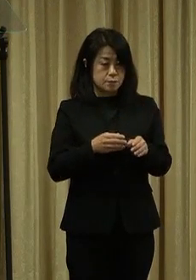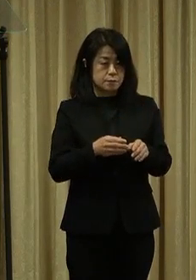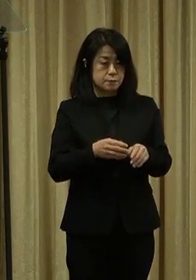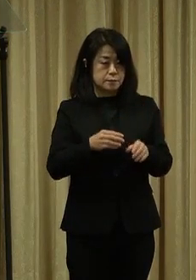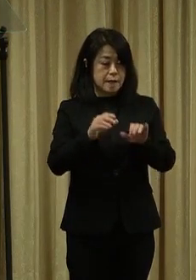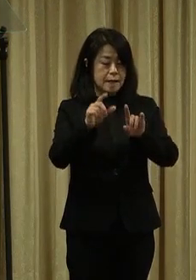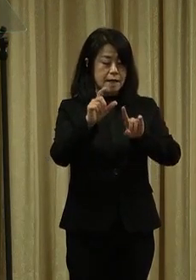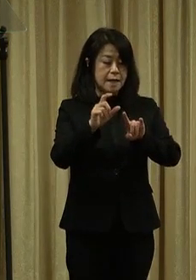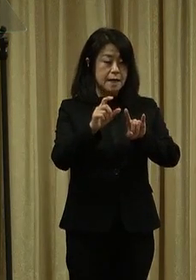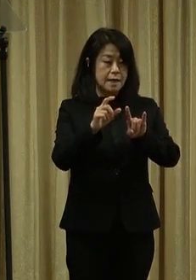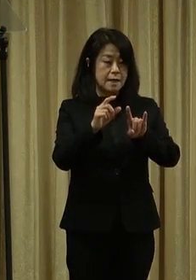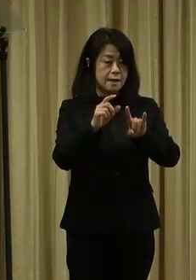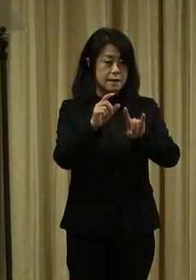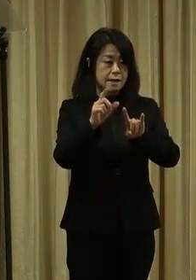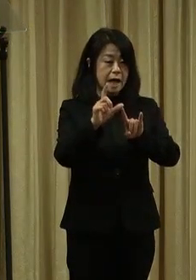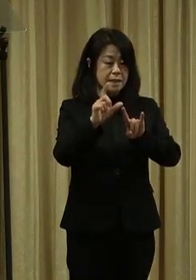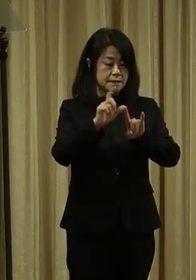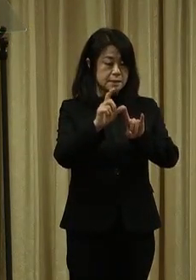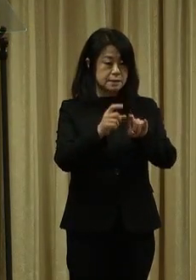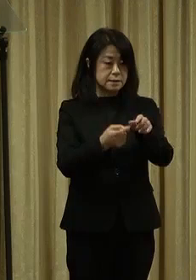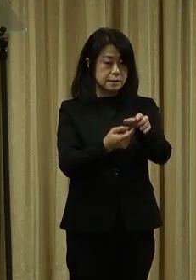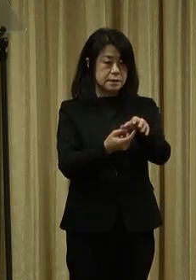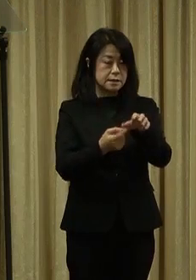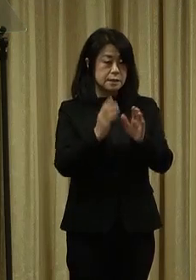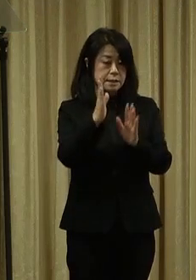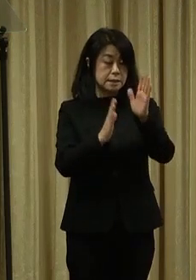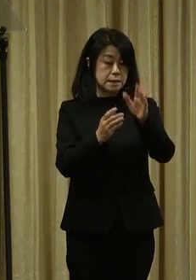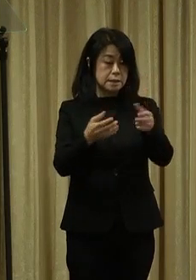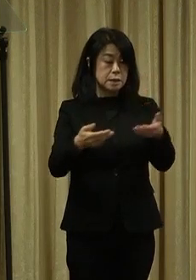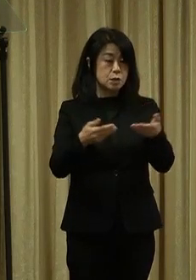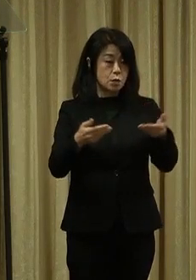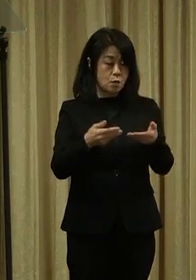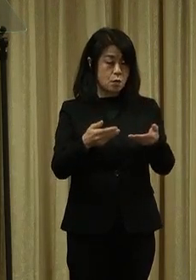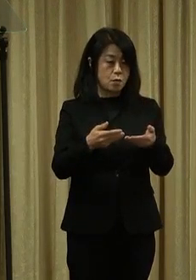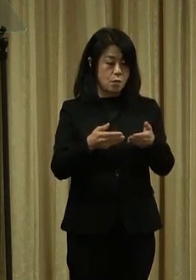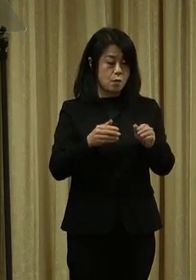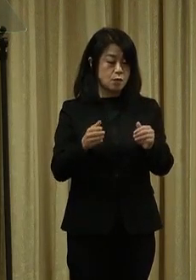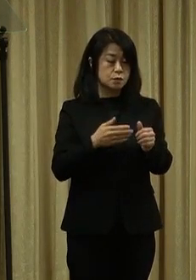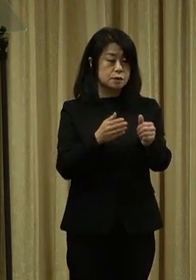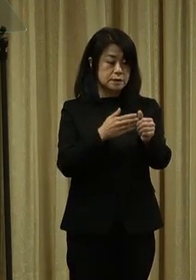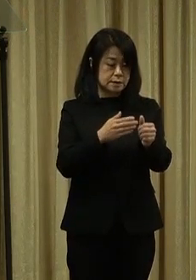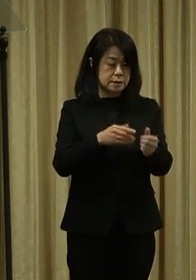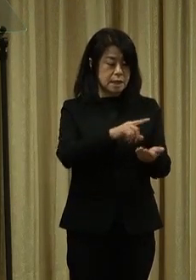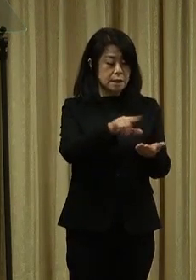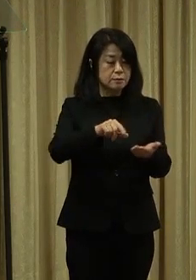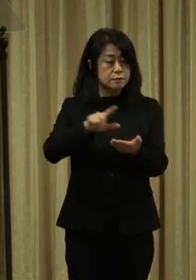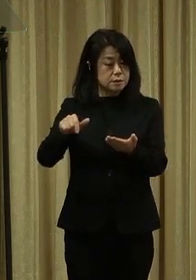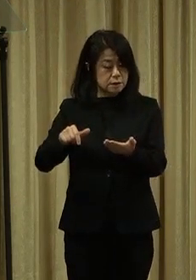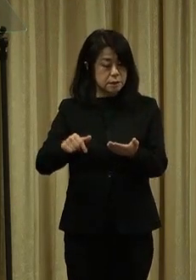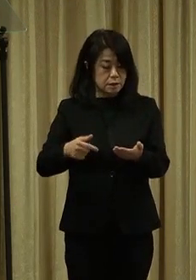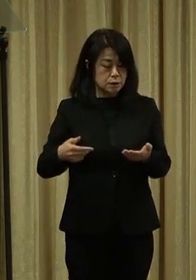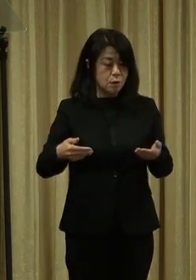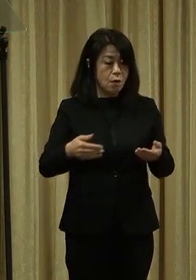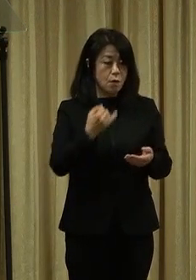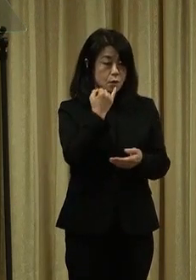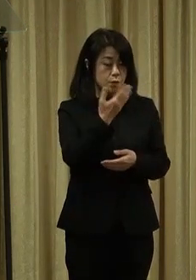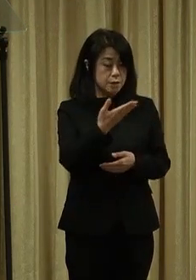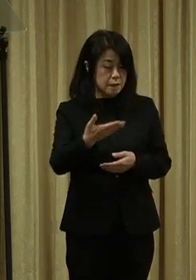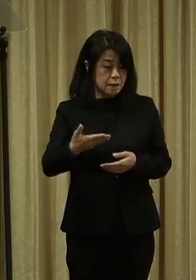組むとともに、漁業・漁村の地域資源の活用に向けて、各地域の海業に関